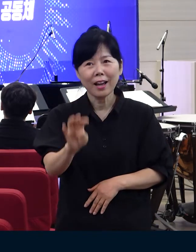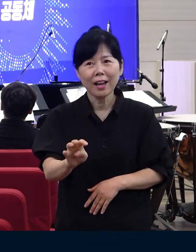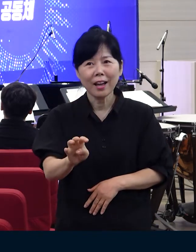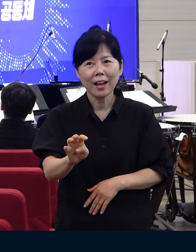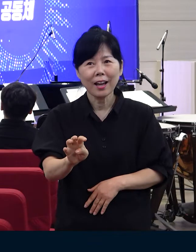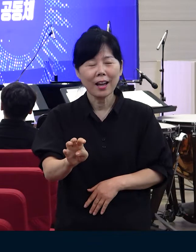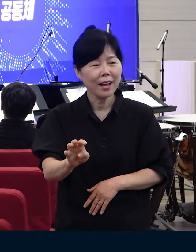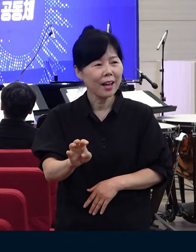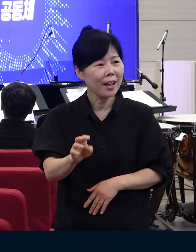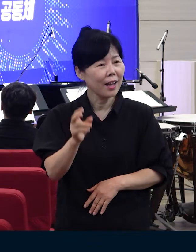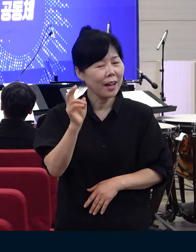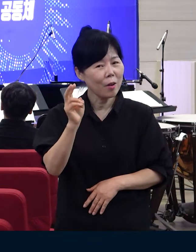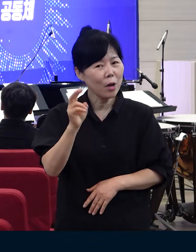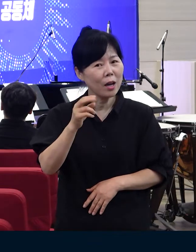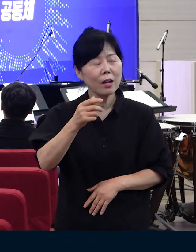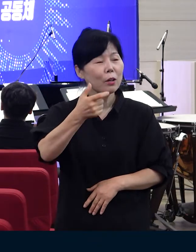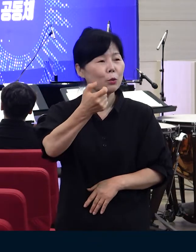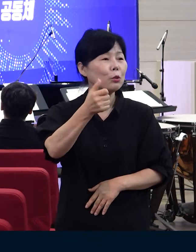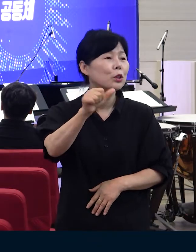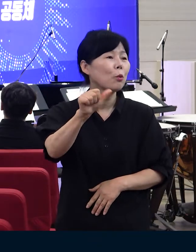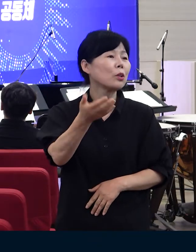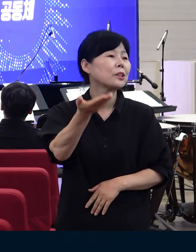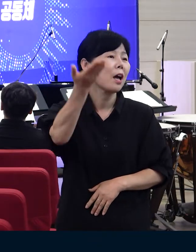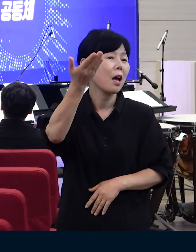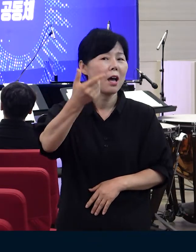적어도 65세 이상이에요.